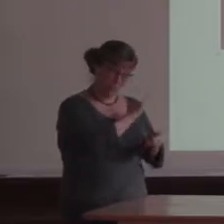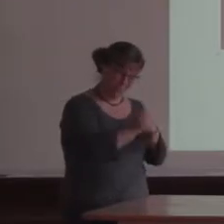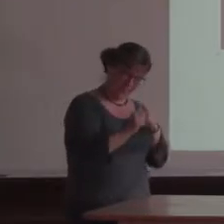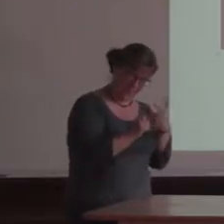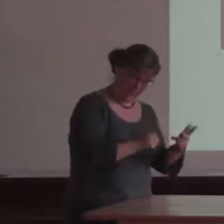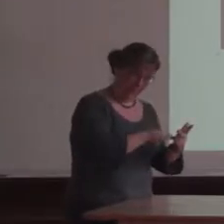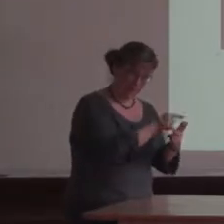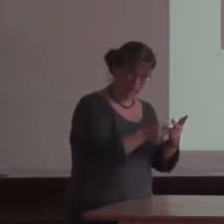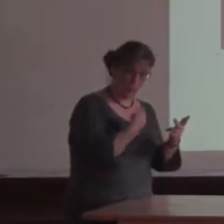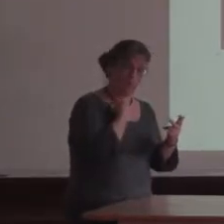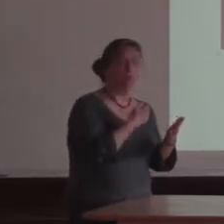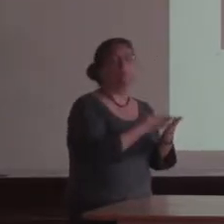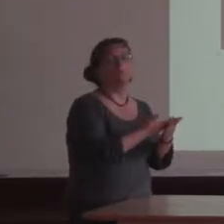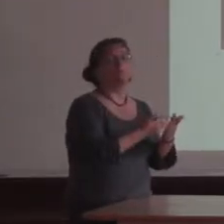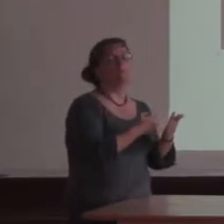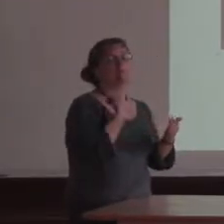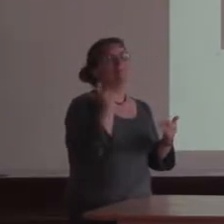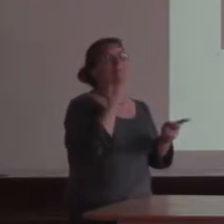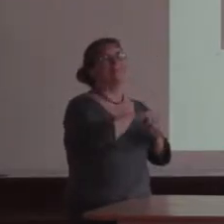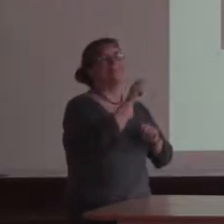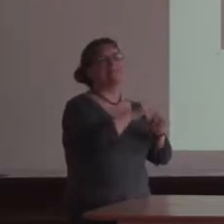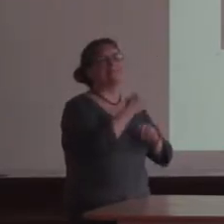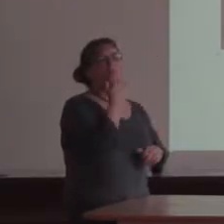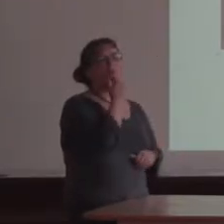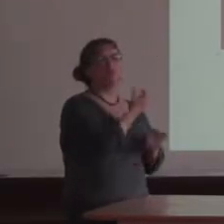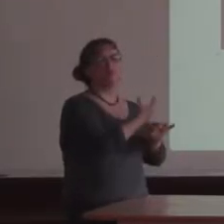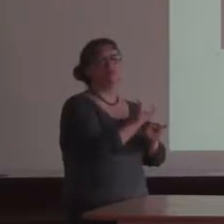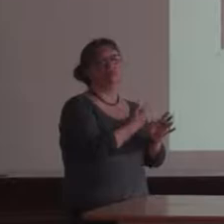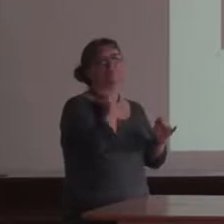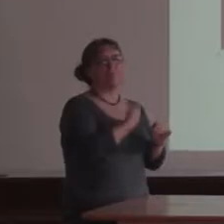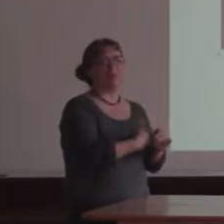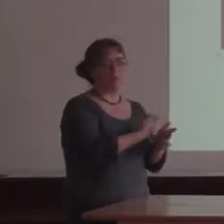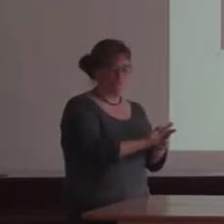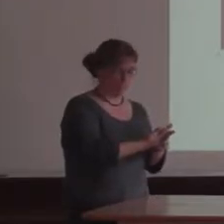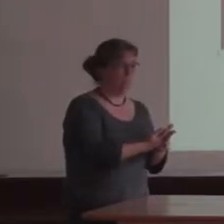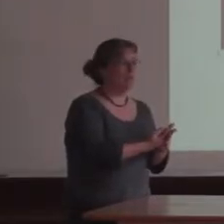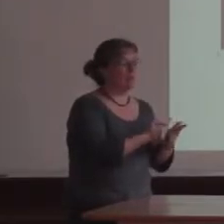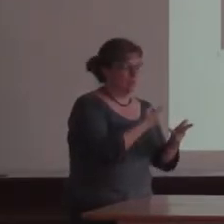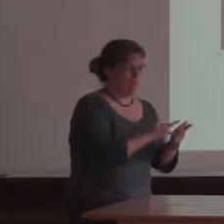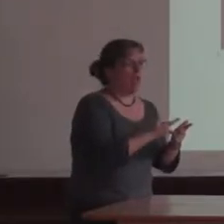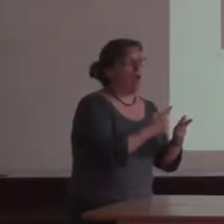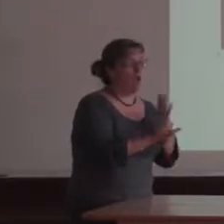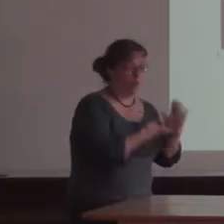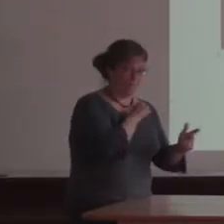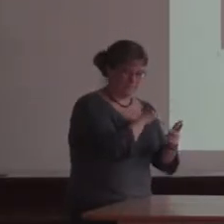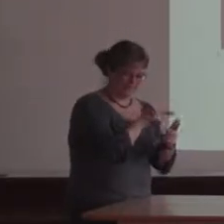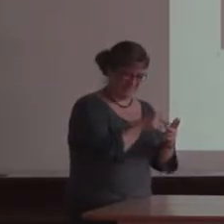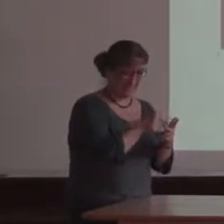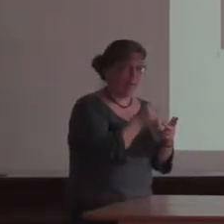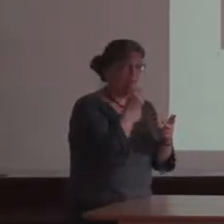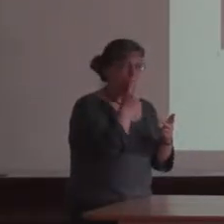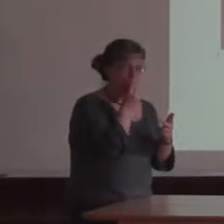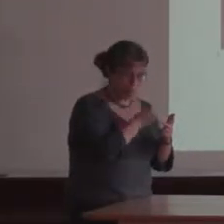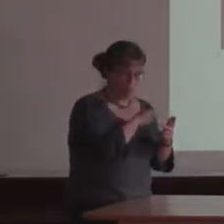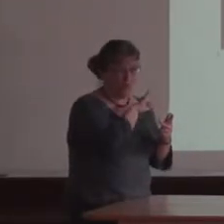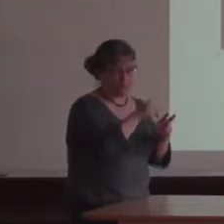suite s'ils échouent toujours ou s'ils sont corrigés. Et ensuite, une fois que tu as fait cela, ben, tu m'exécutes le reste. Donc, comme ça, la suite de